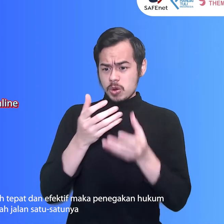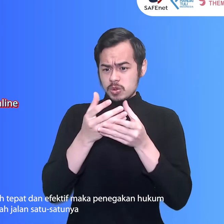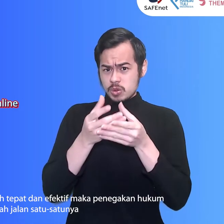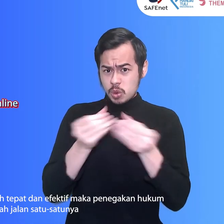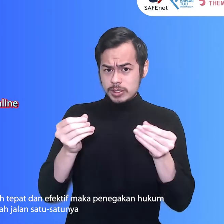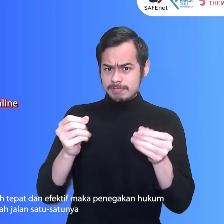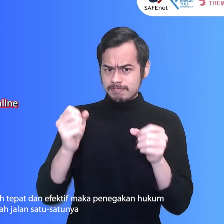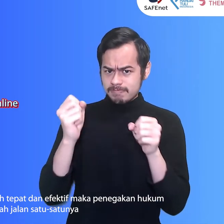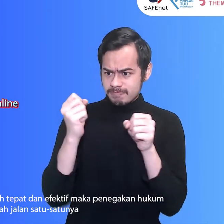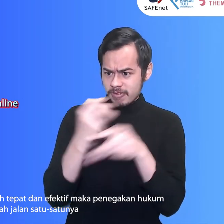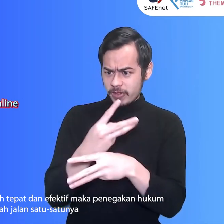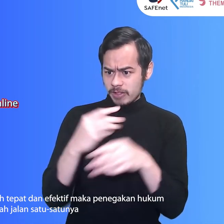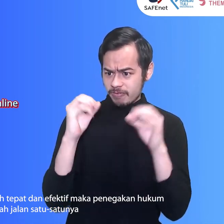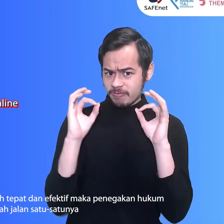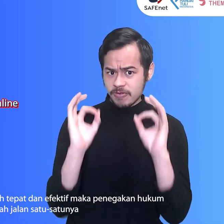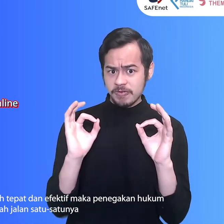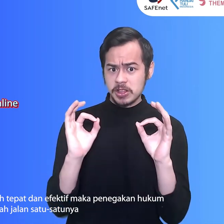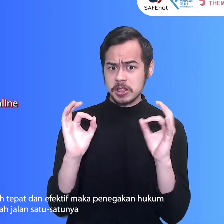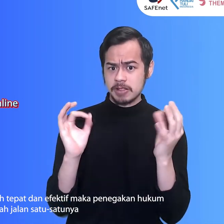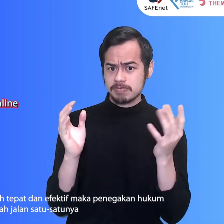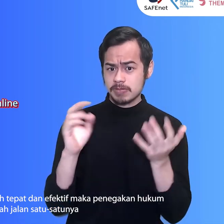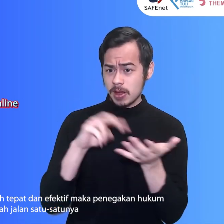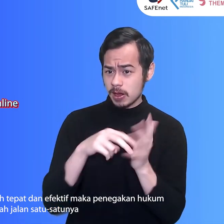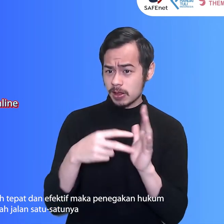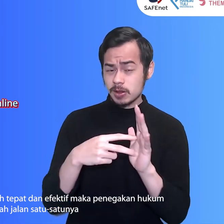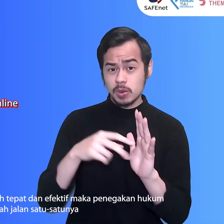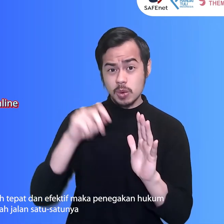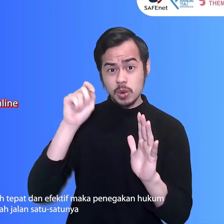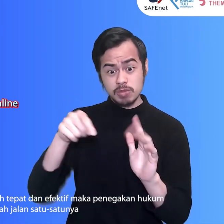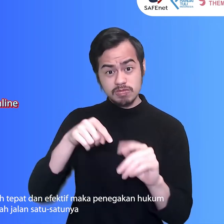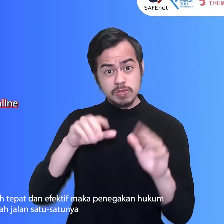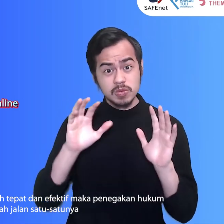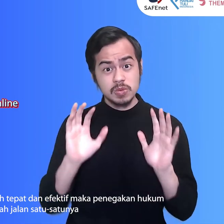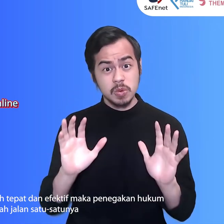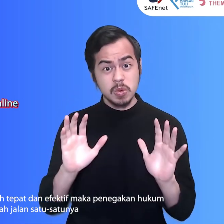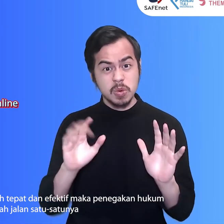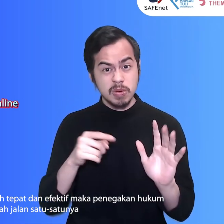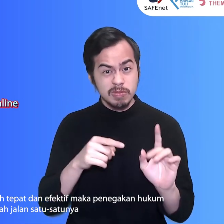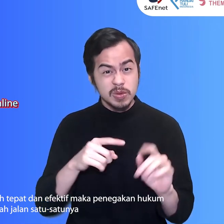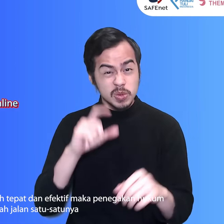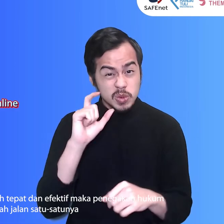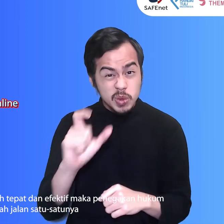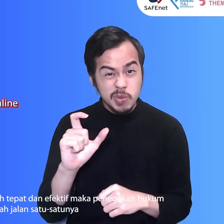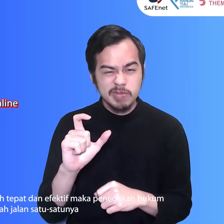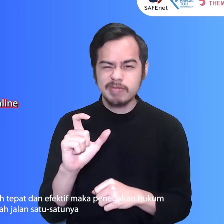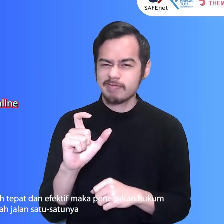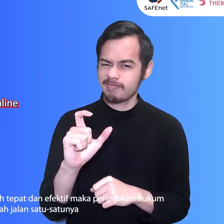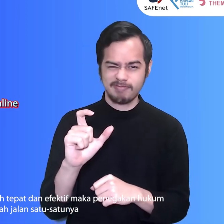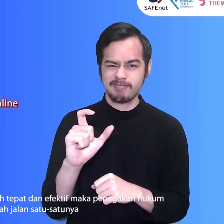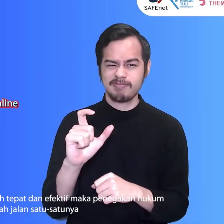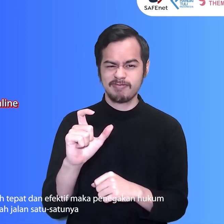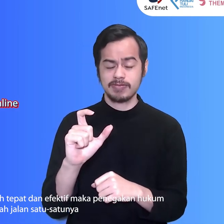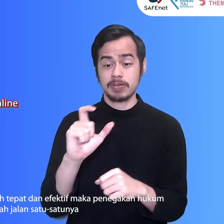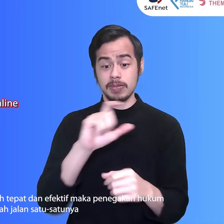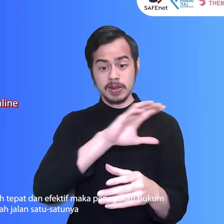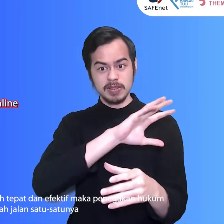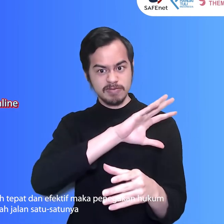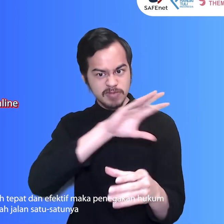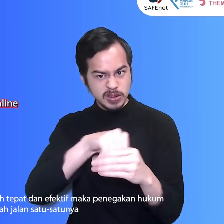Hai agar solusi yang diberikan lebih tepat dan efektif maka penegakan hukum bukanlah Jalan satu-satunya melainkan